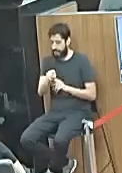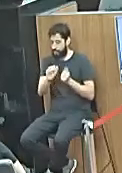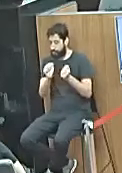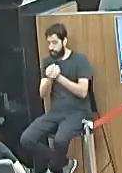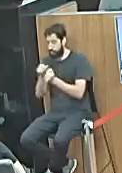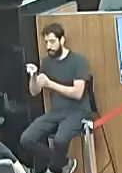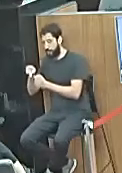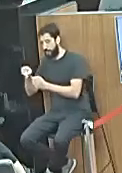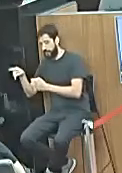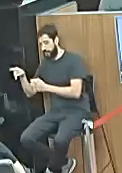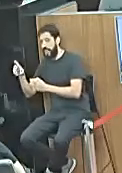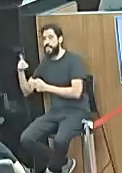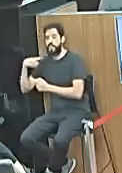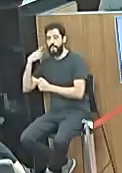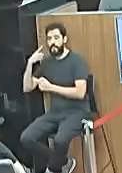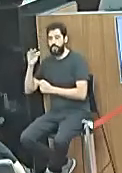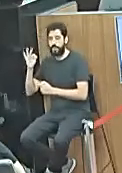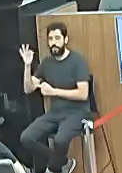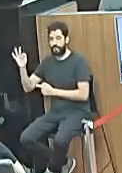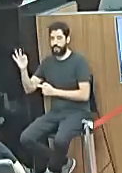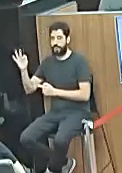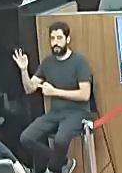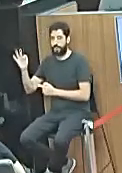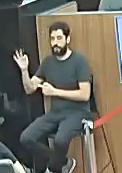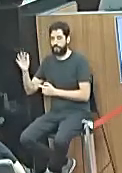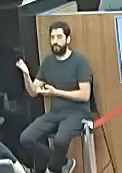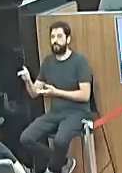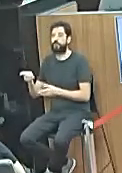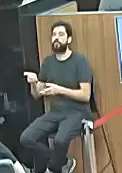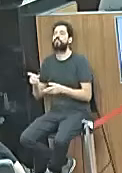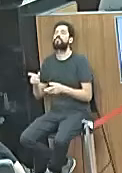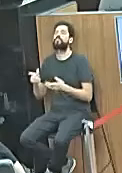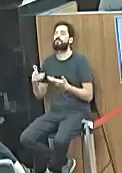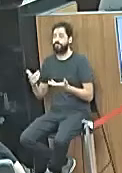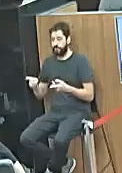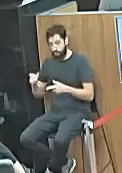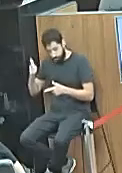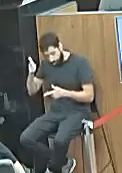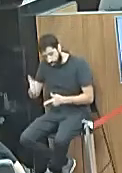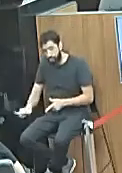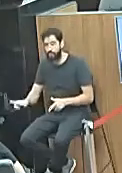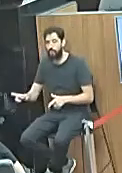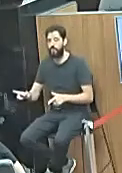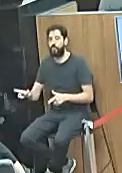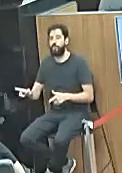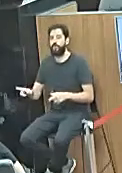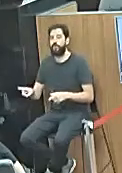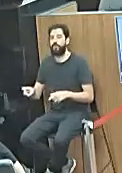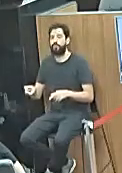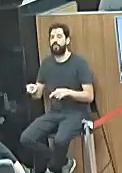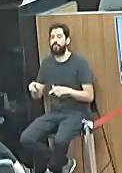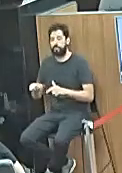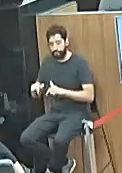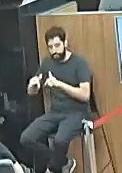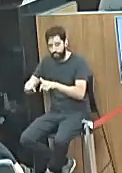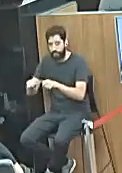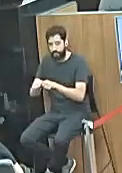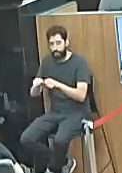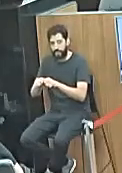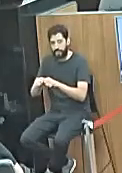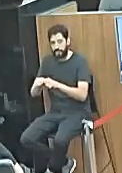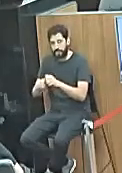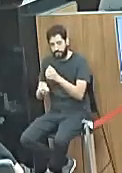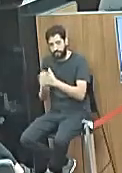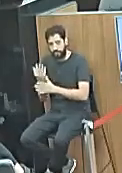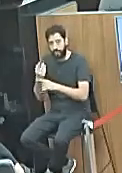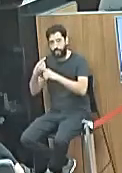e deputado federal vilson luiz mais uma vez estamos executando as essa copa de futebol da